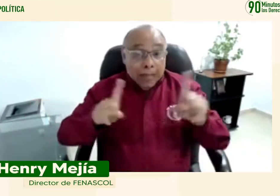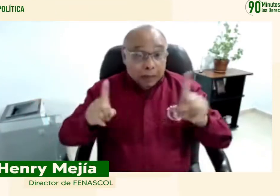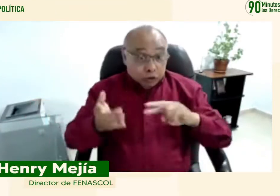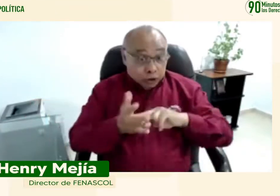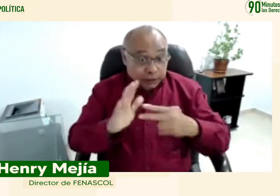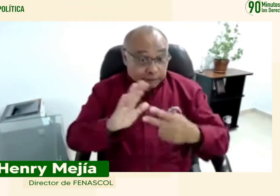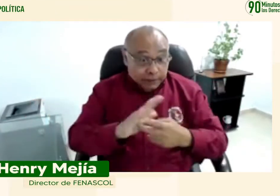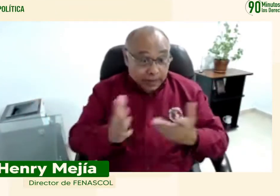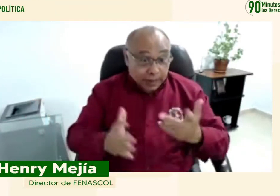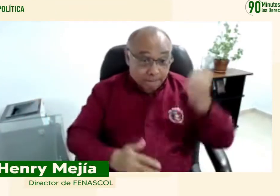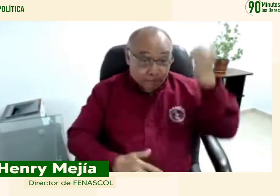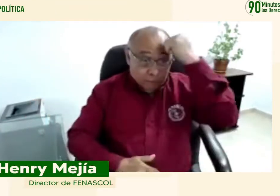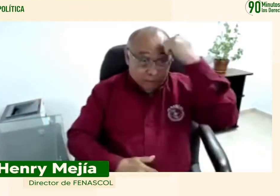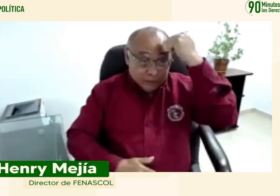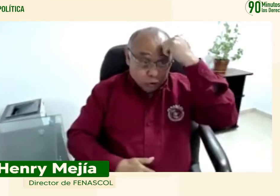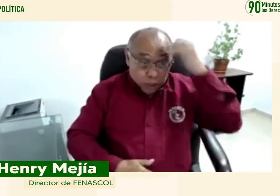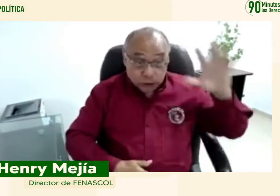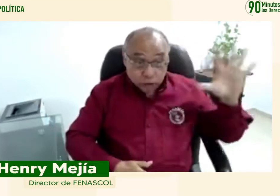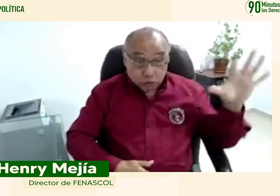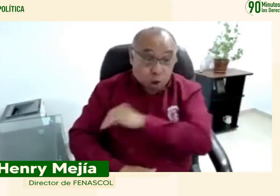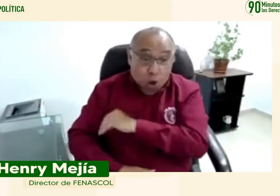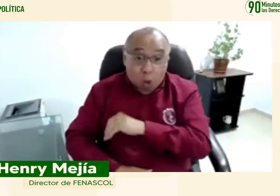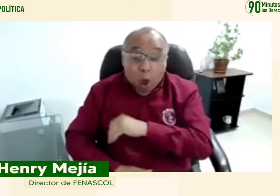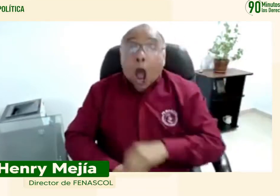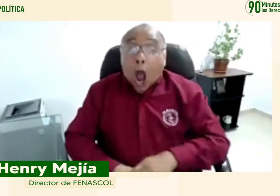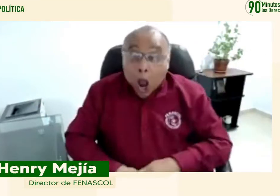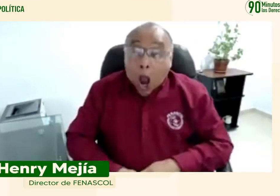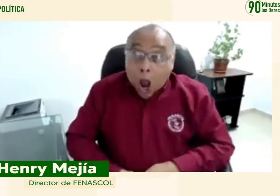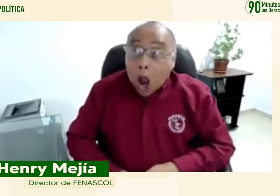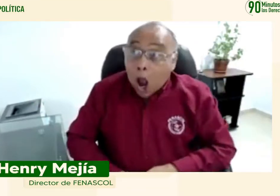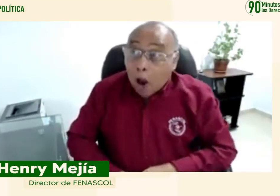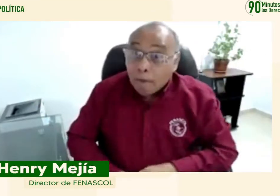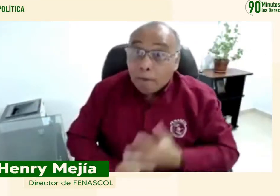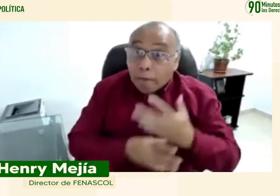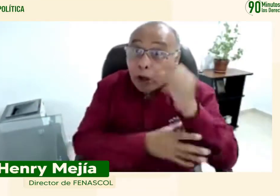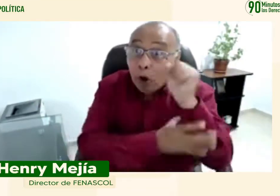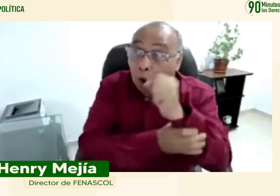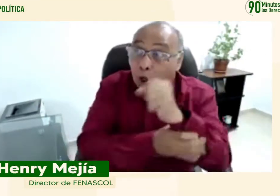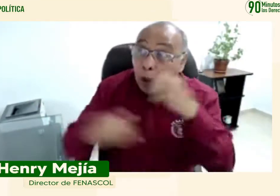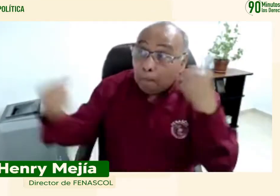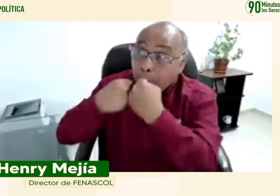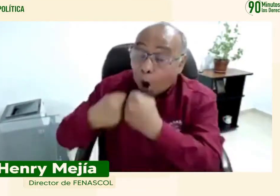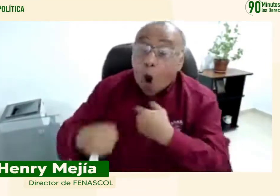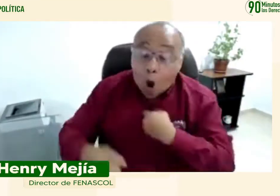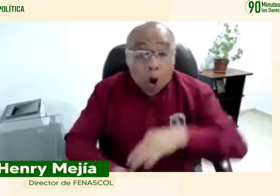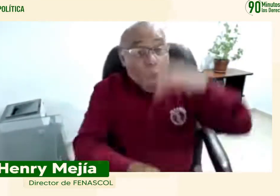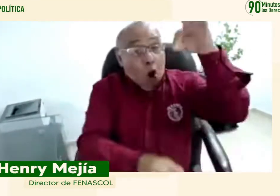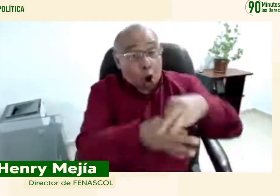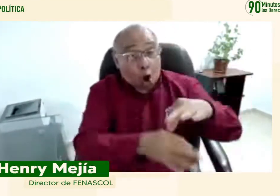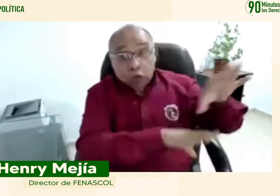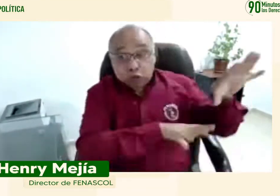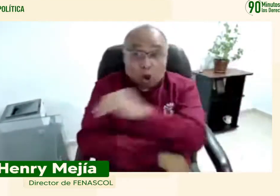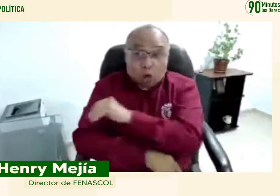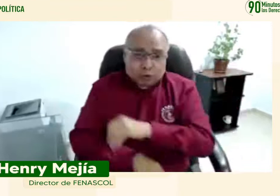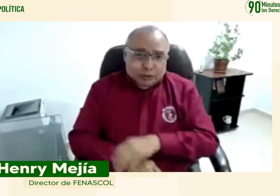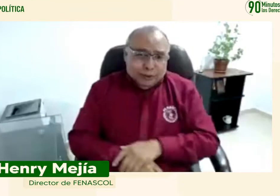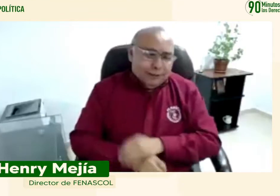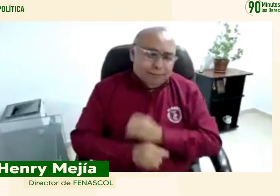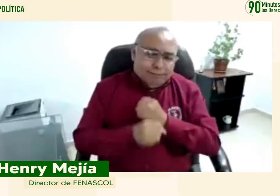abiertamente lo hicieron eso quiere decir que absolutamente todos los profesores estén a favor de petro porque hacen parte de efectores